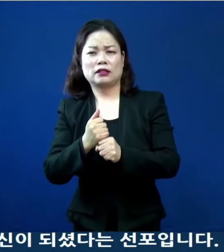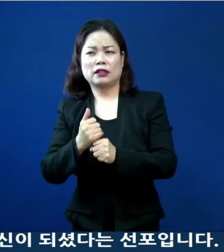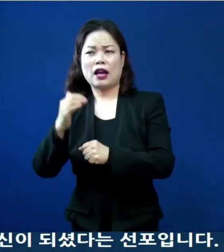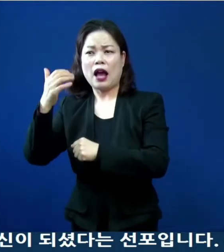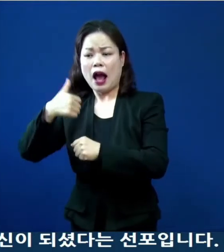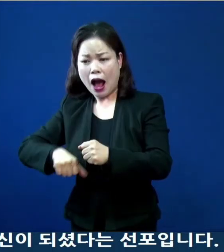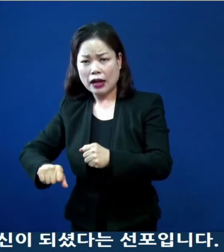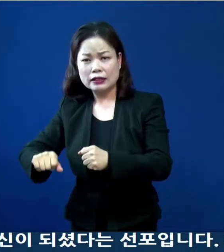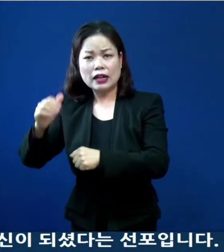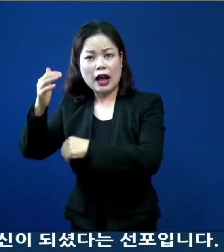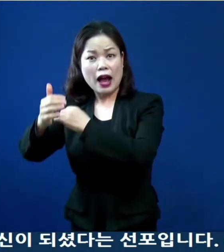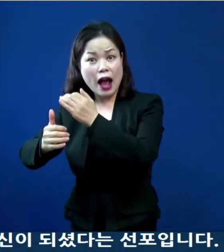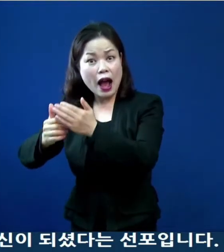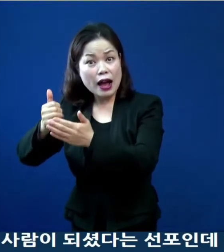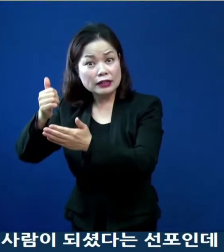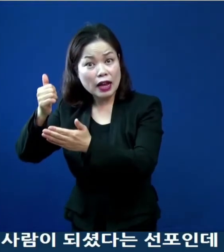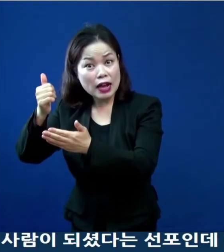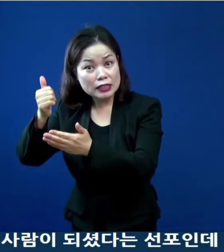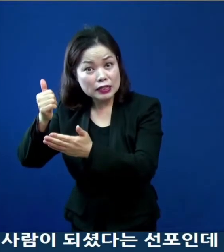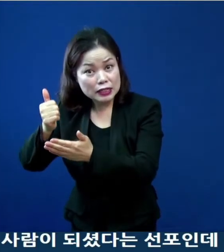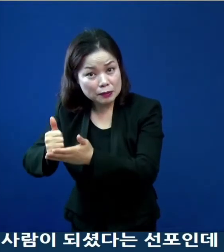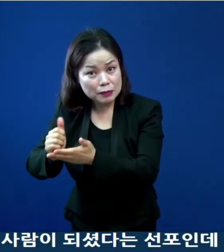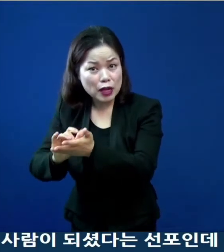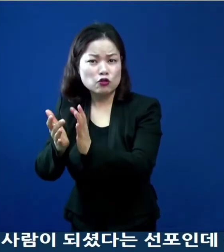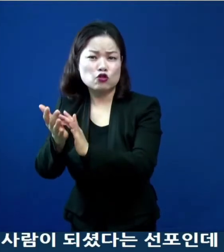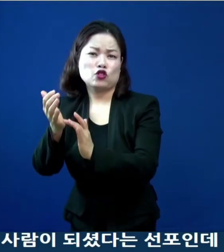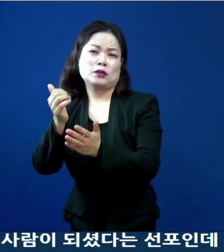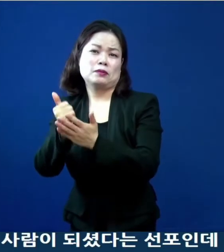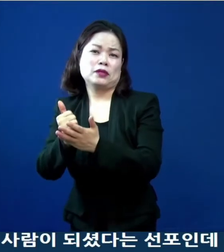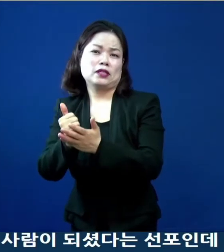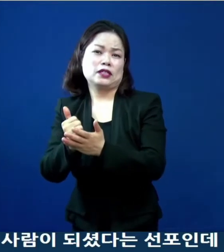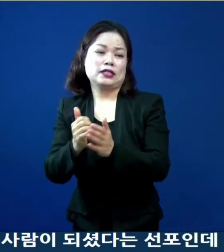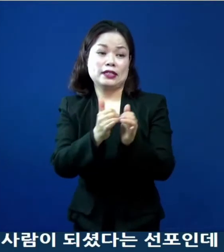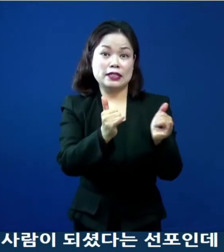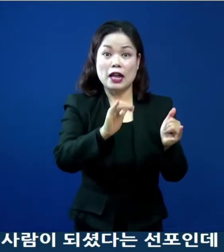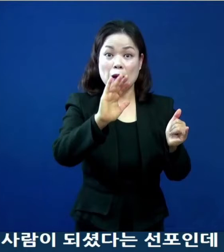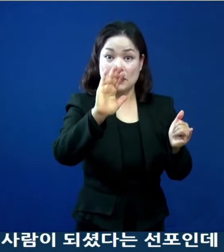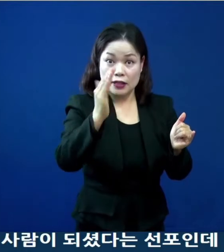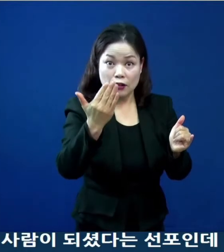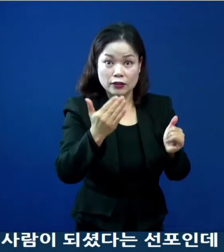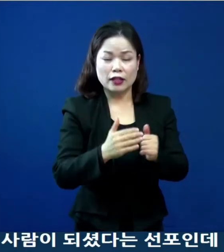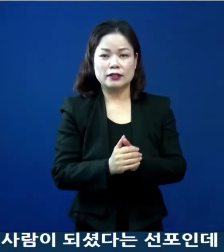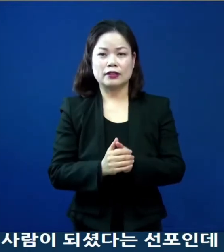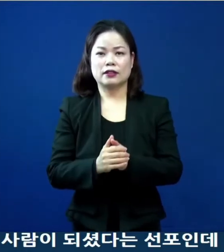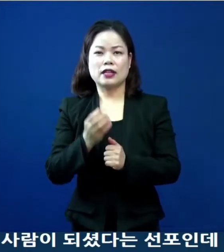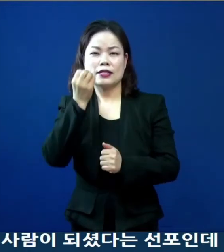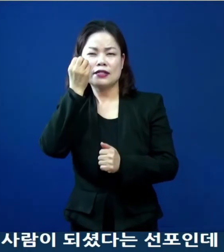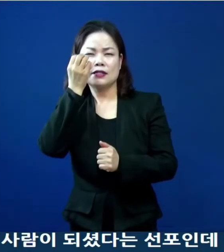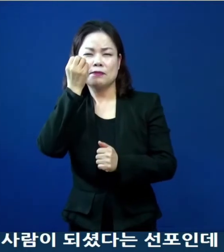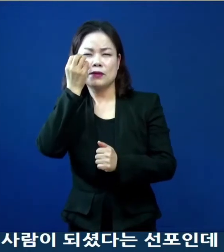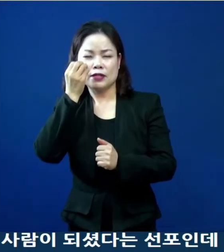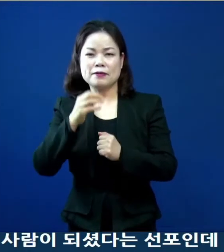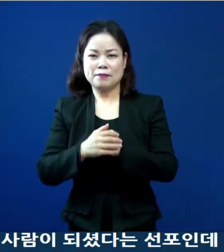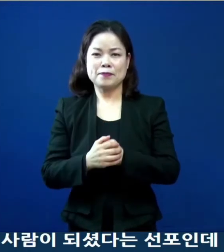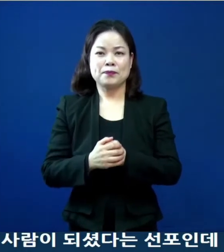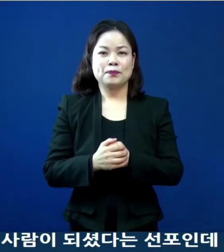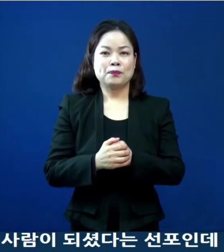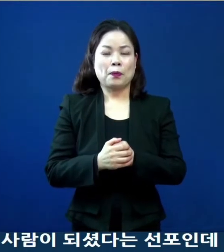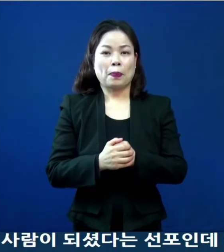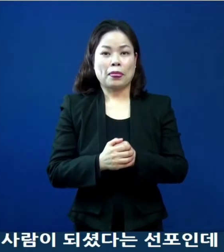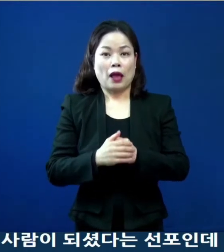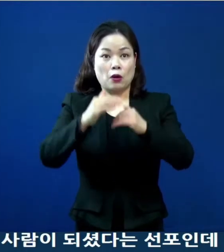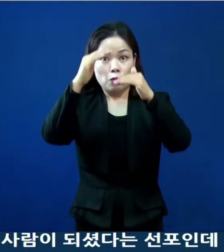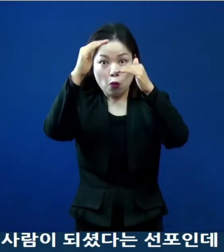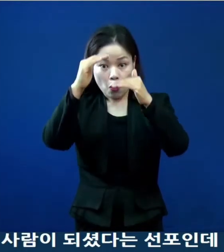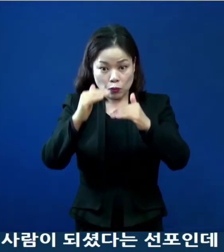사람이 되셨다, 이것을 성육신의 교리, 성육신의 신비라고 말할 수 있는 것이죠. 저는 본문으로 한번